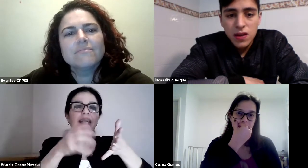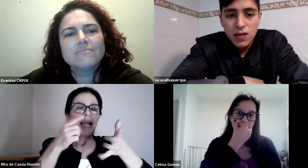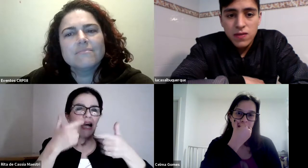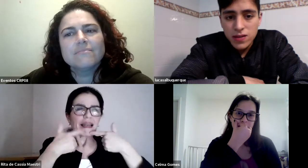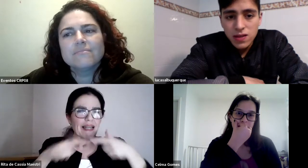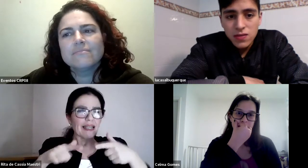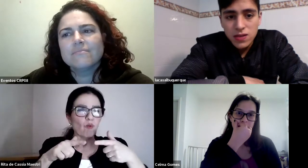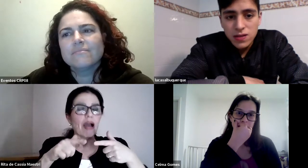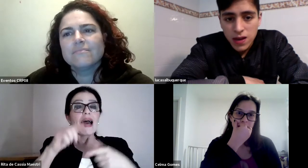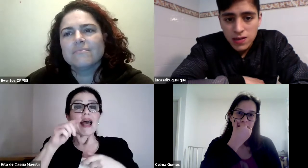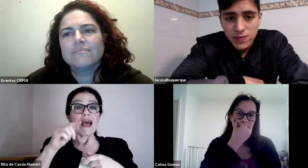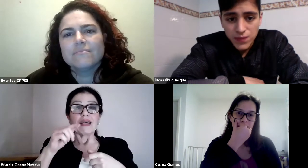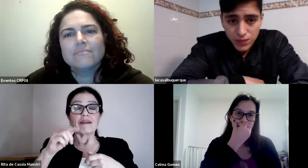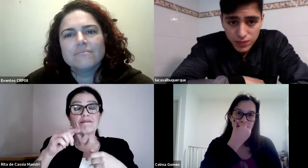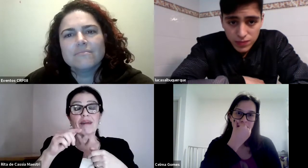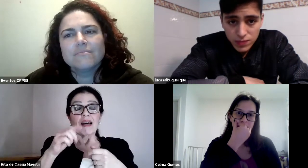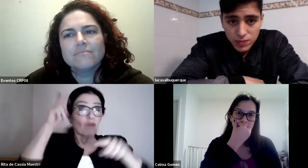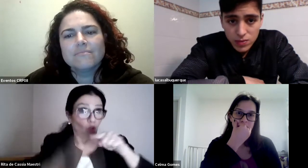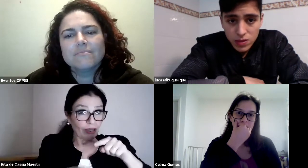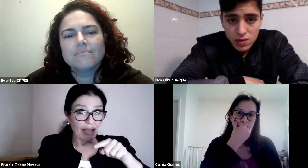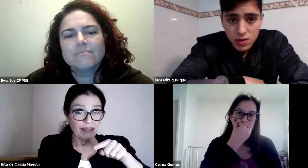Então, através da língua de sinais,